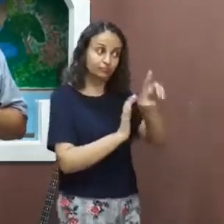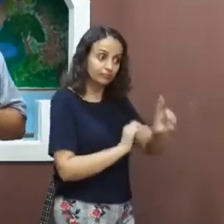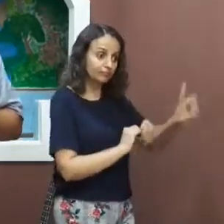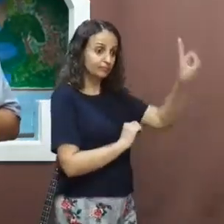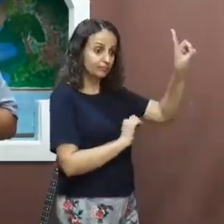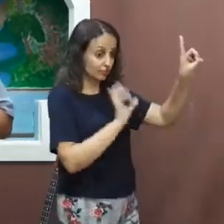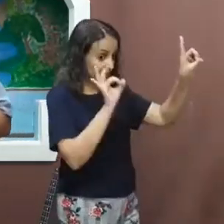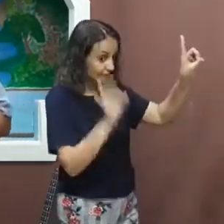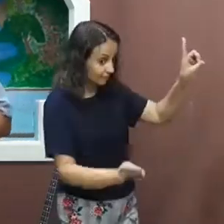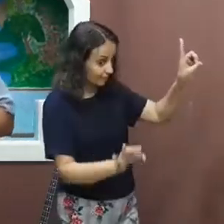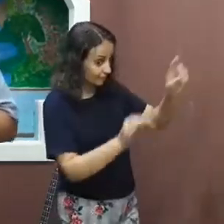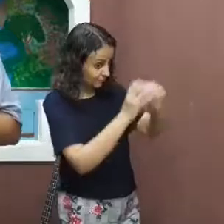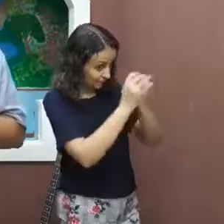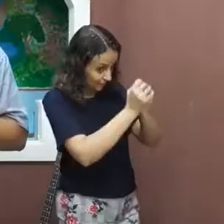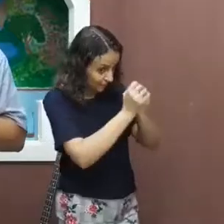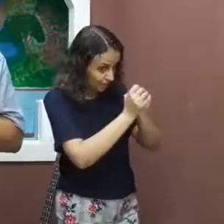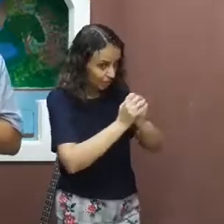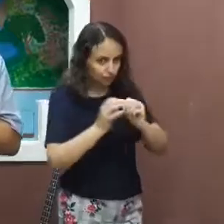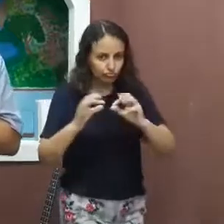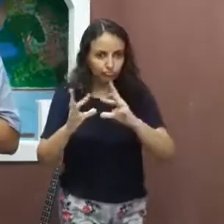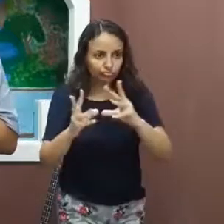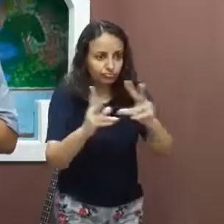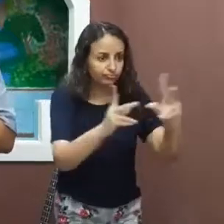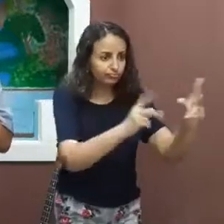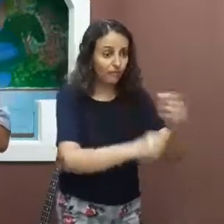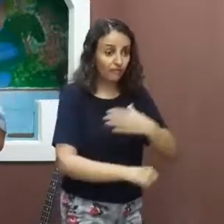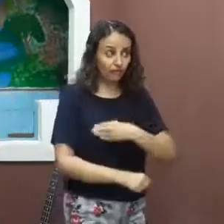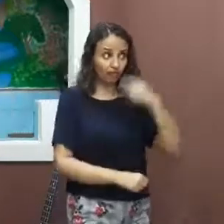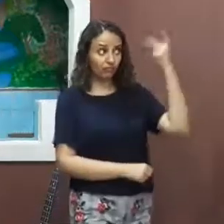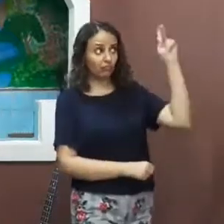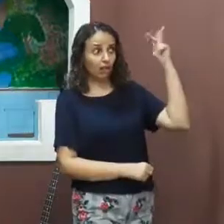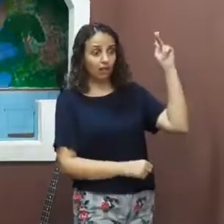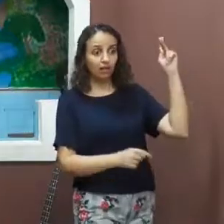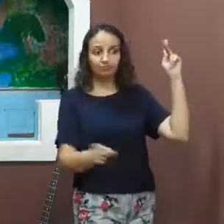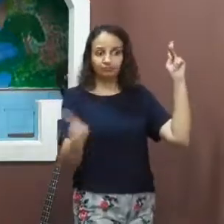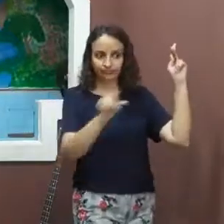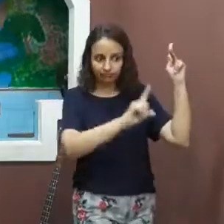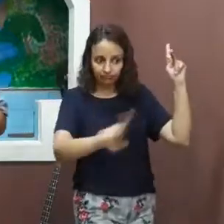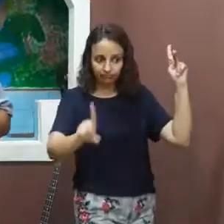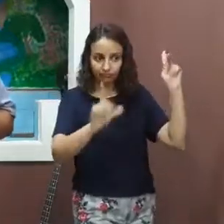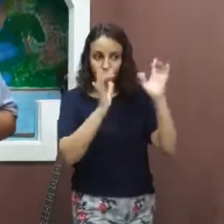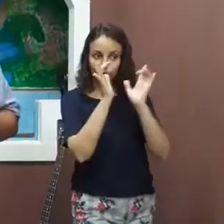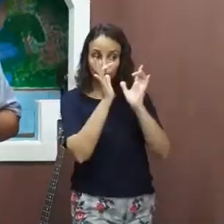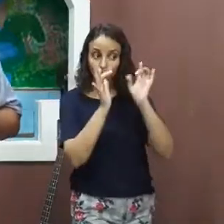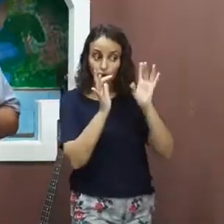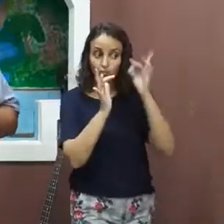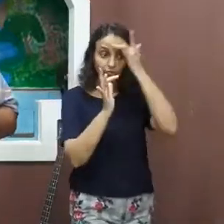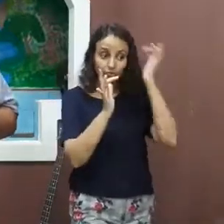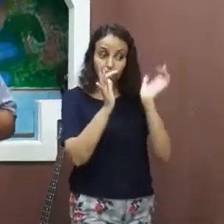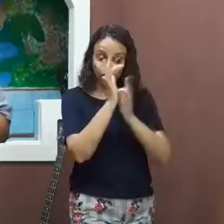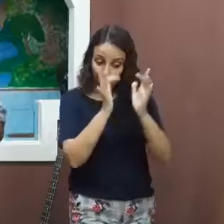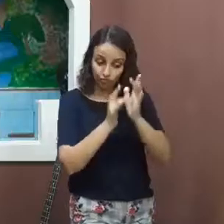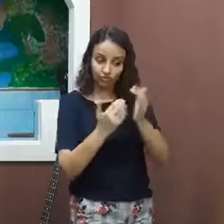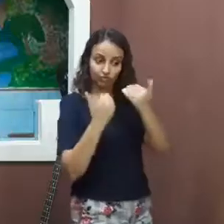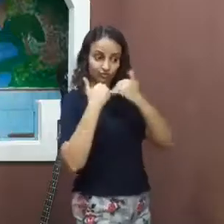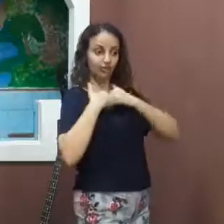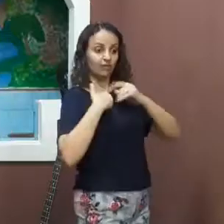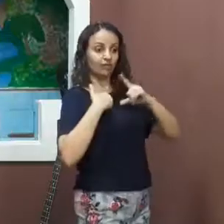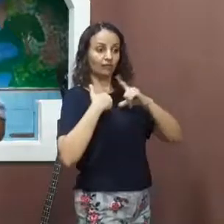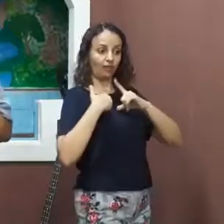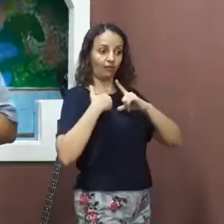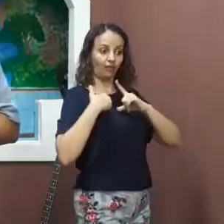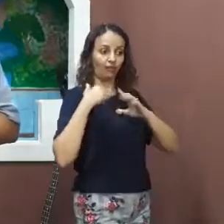Todos são filhos de Deus? Não. Aqueles que entregaram a sua vida a Jesus são filhos de Deus. Não são aqueles da igreja